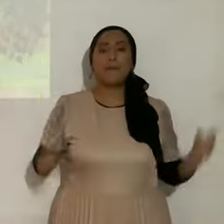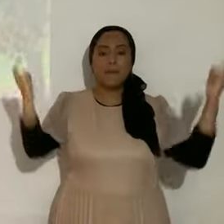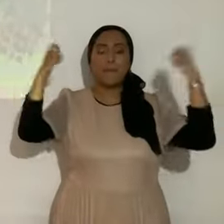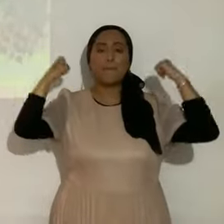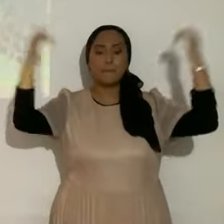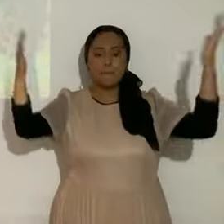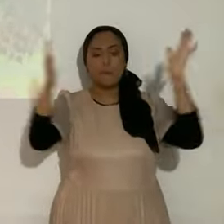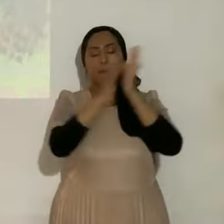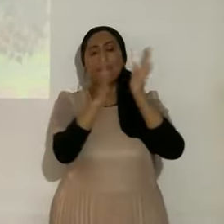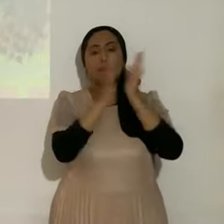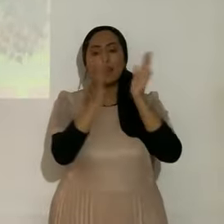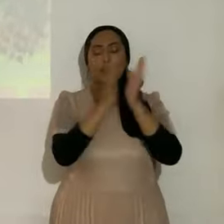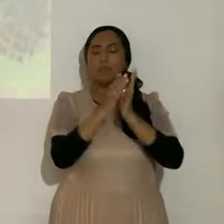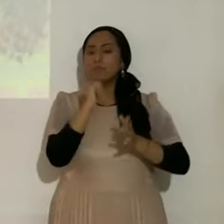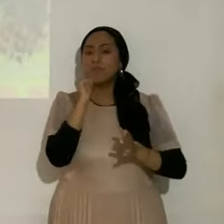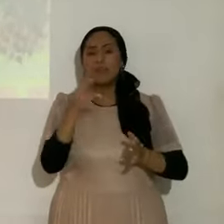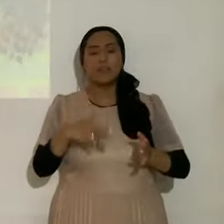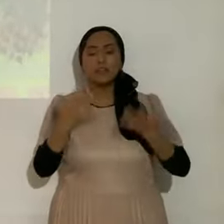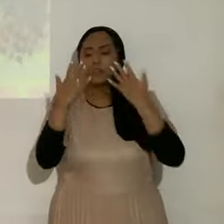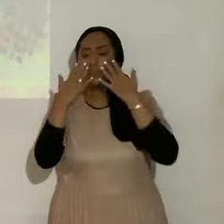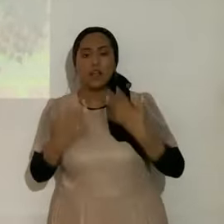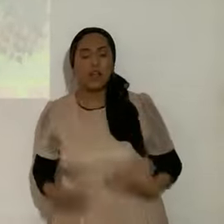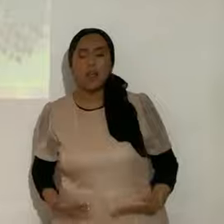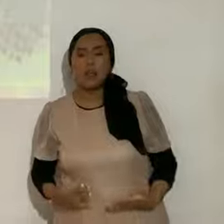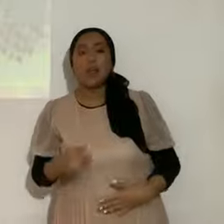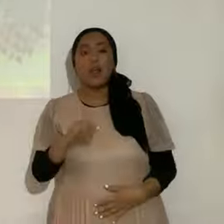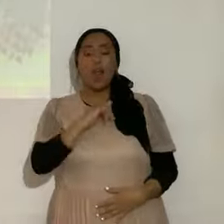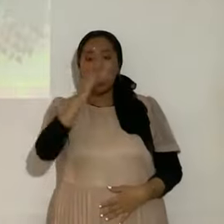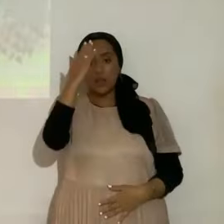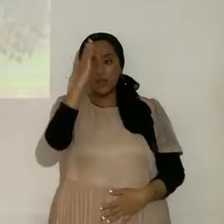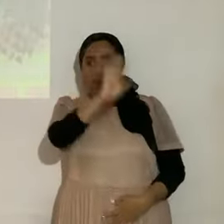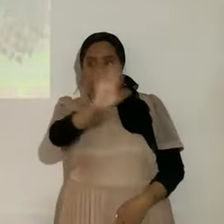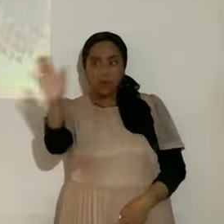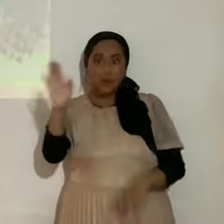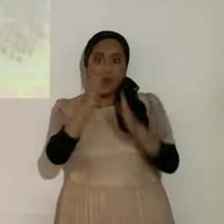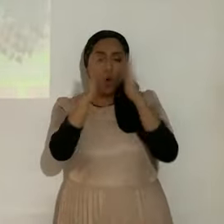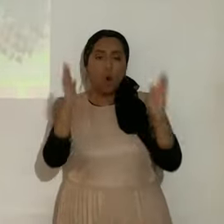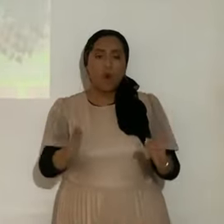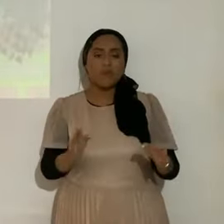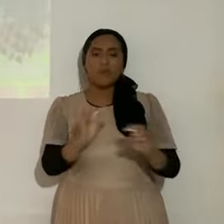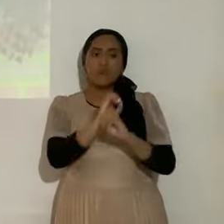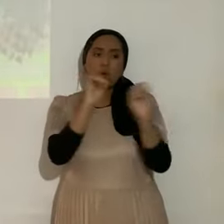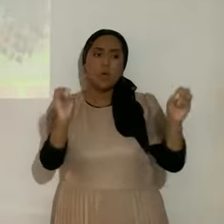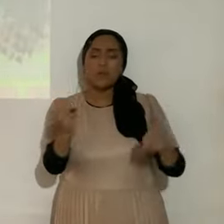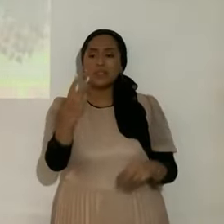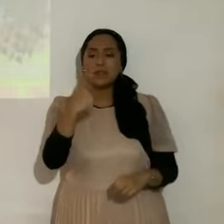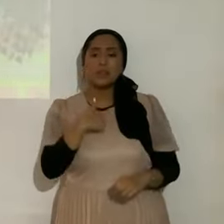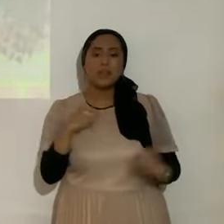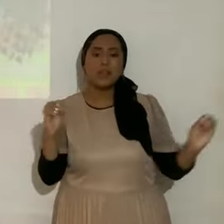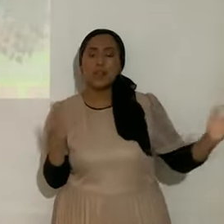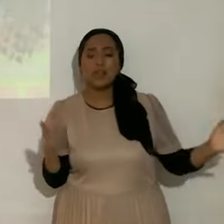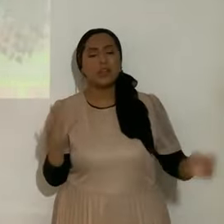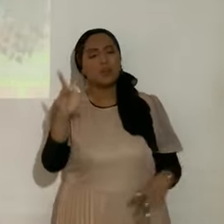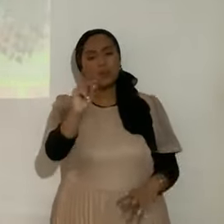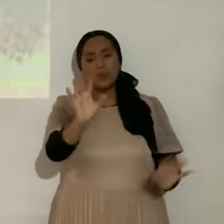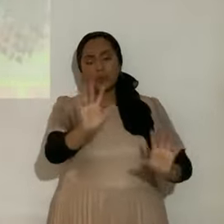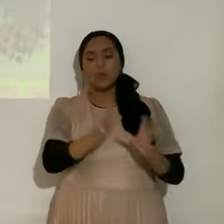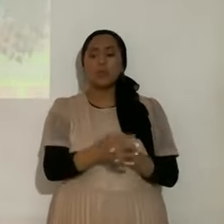Aleluya. No estemos tristes porque pues yo sé que estás en casita y pues nadie me ve y estar así. No,